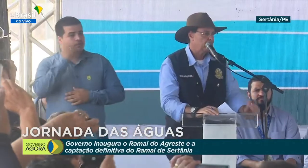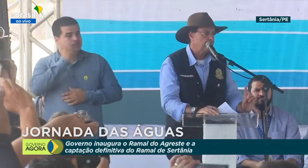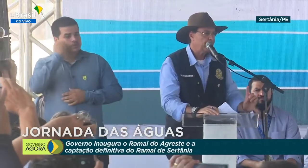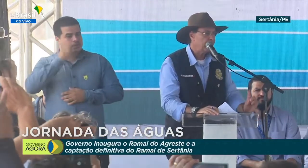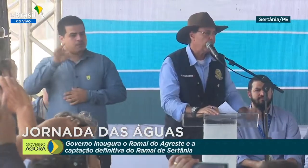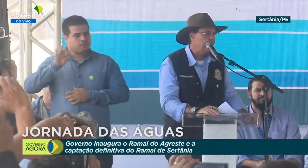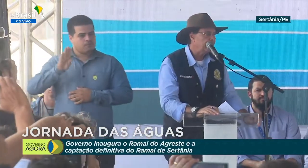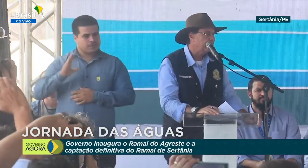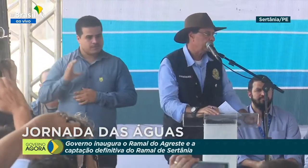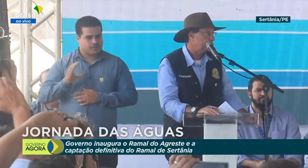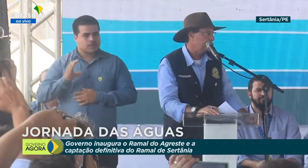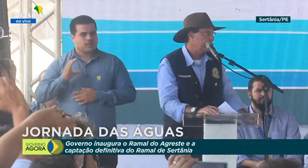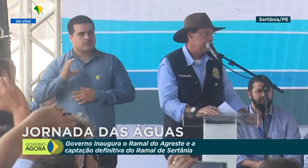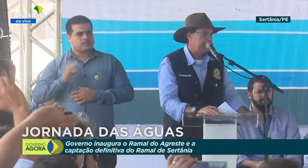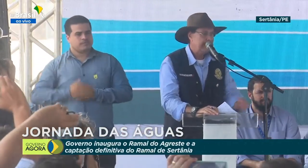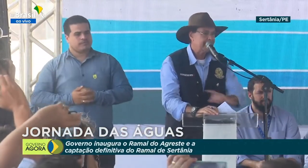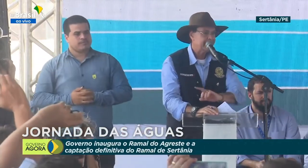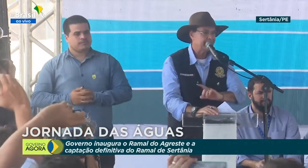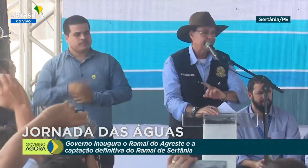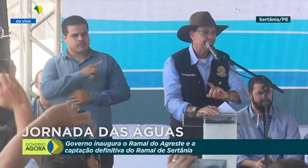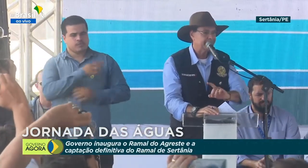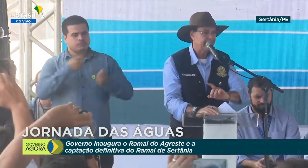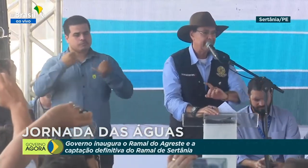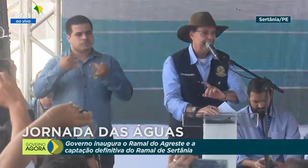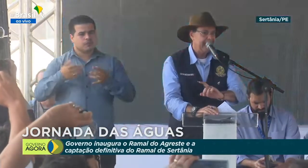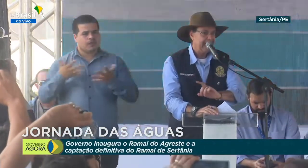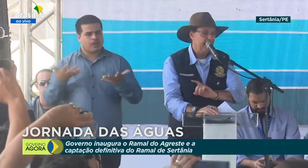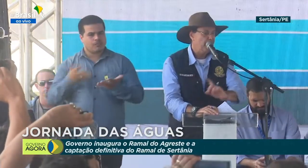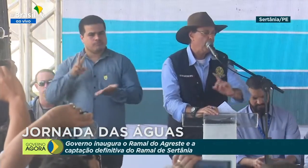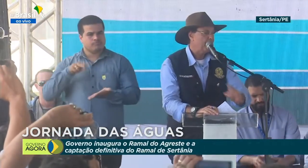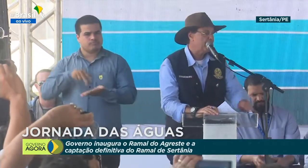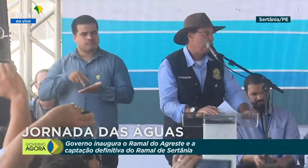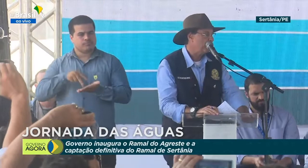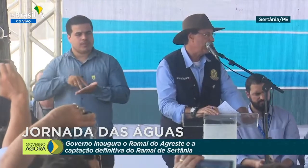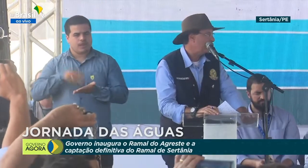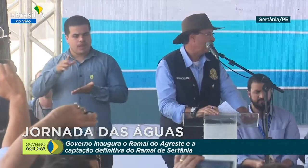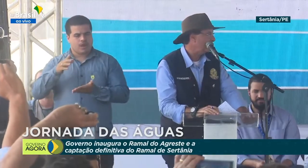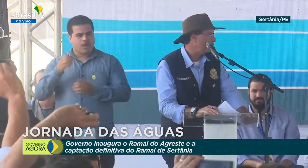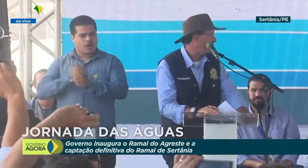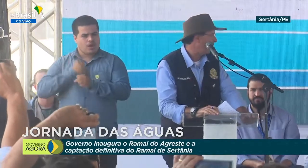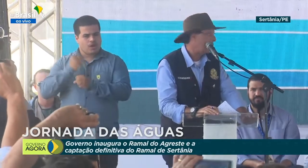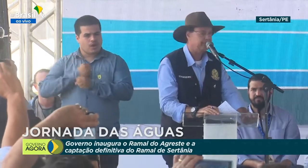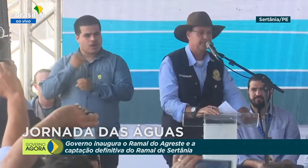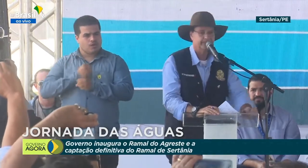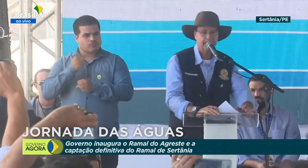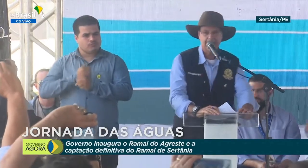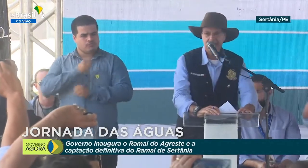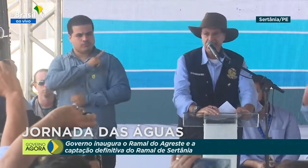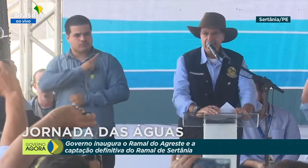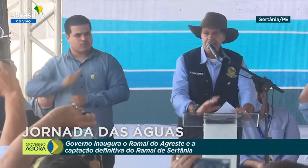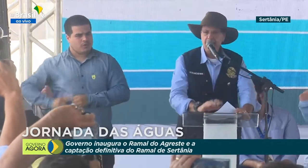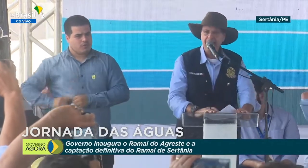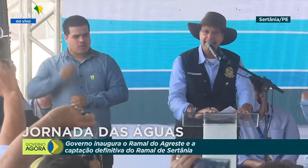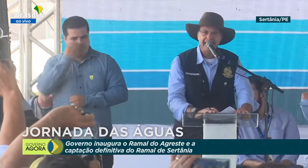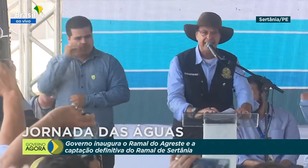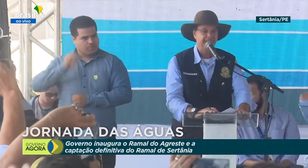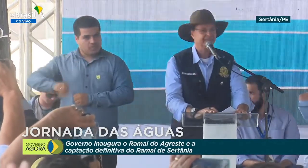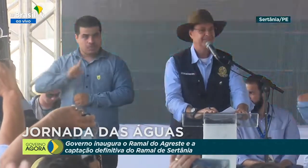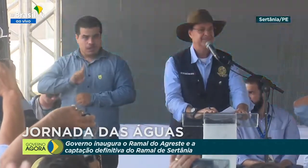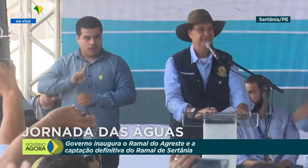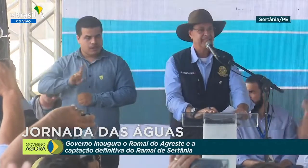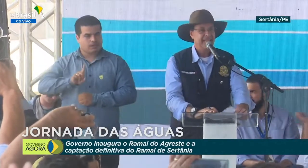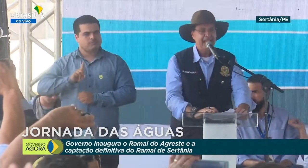o senhor falou aqui que essa é uma obra que o governo não deixou parar. Eu vou mais